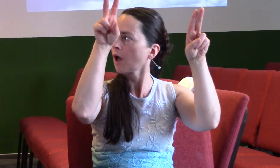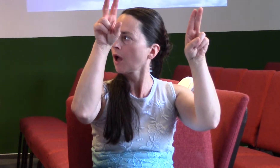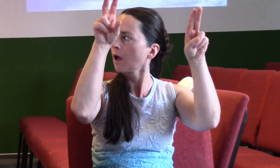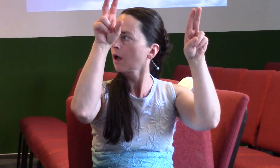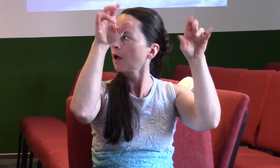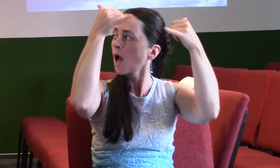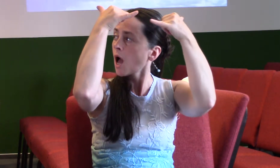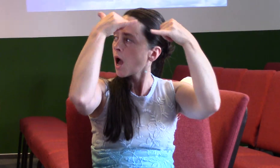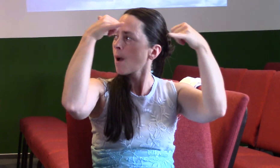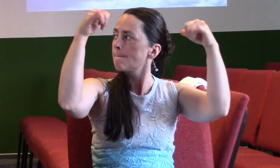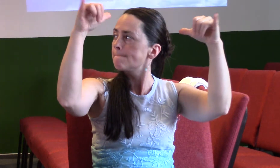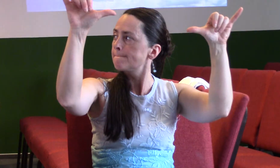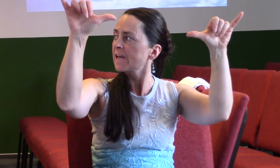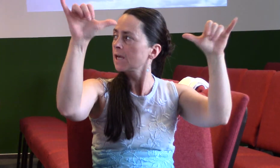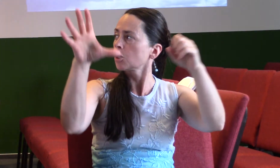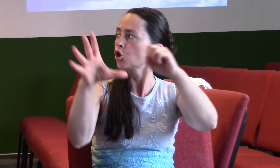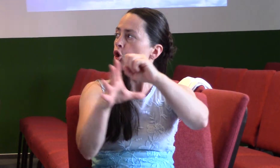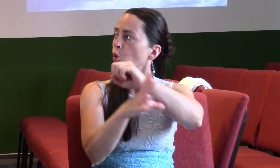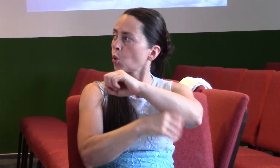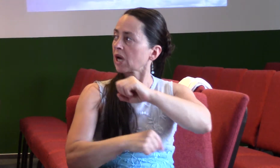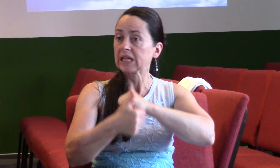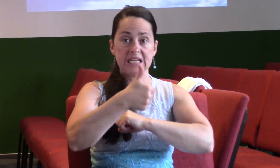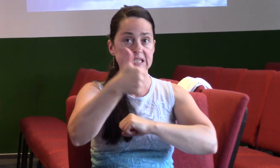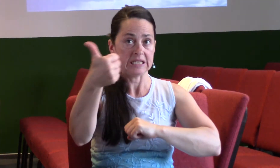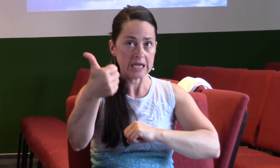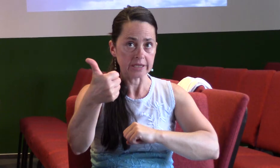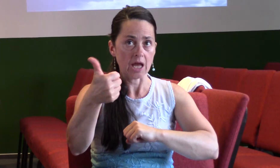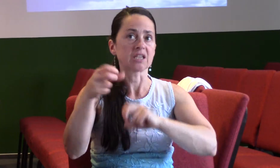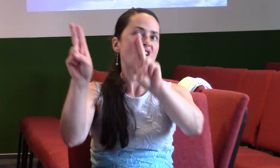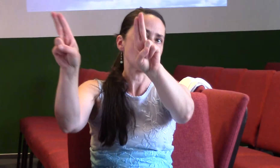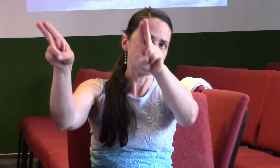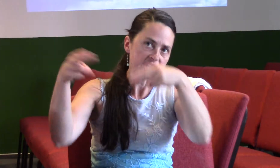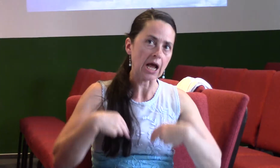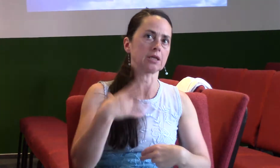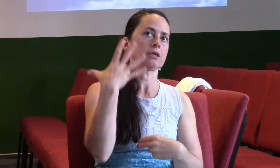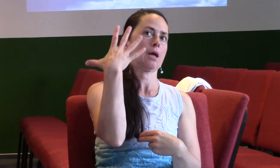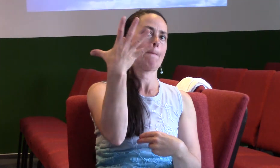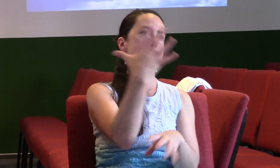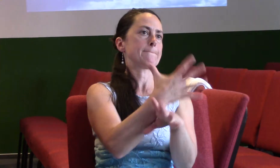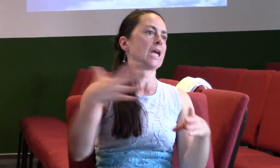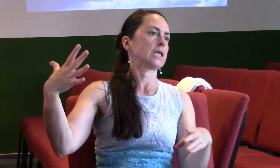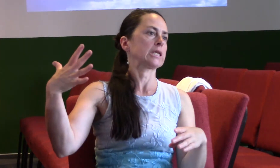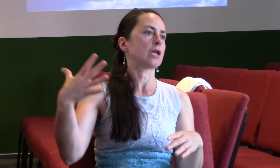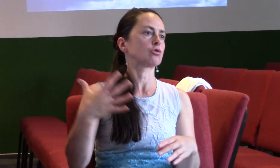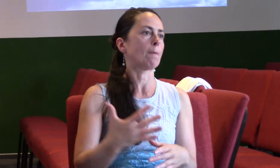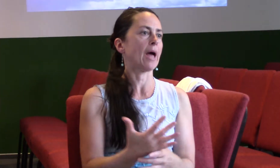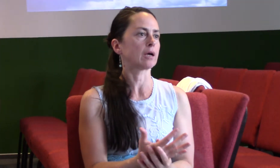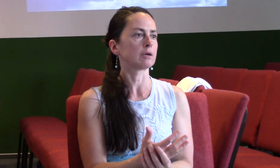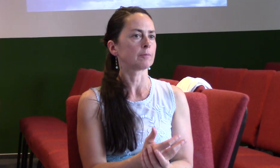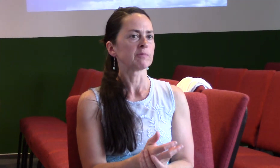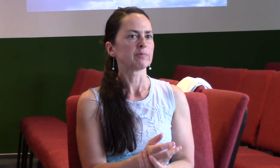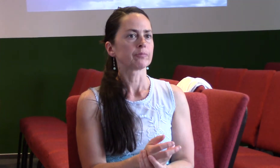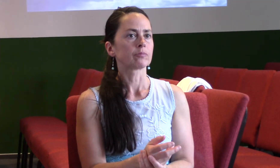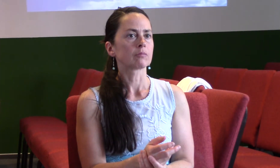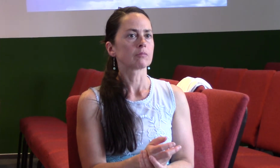požadovat pětinásobek. Když se dňáblovi podaří ukrát služebníka, který je